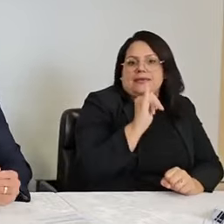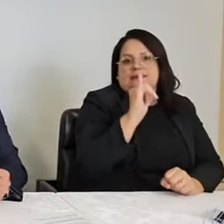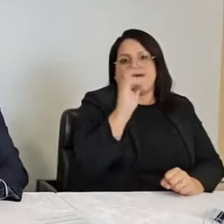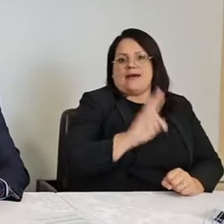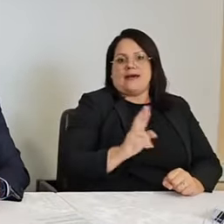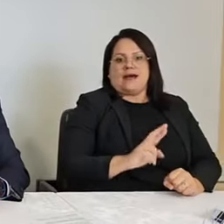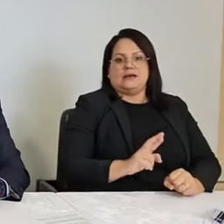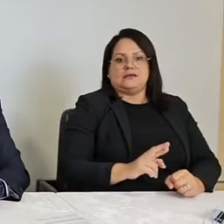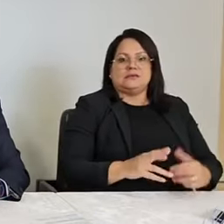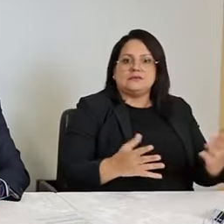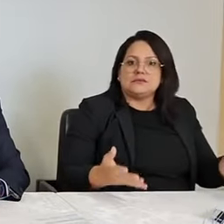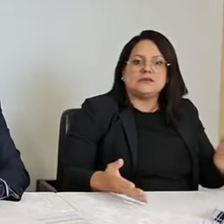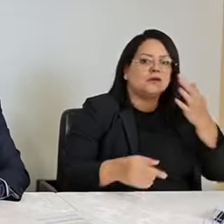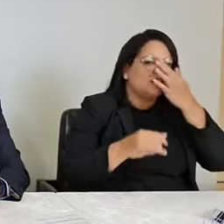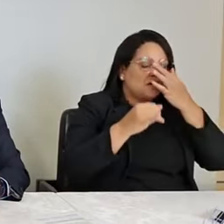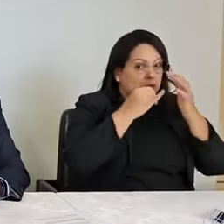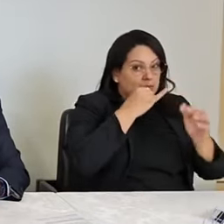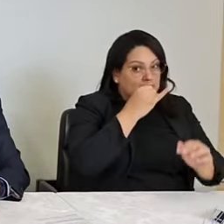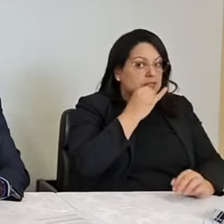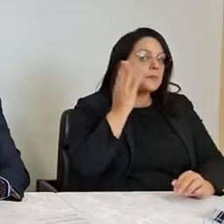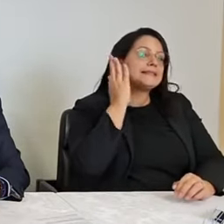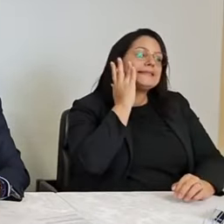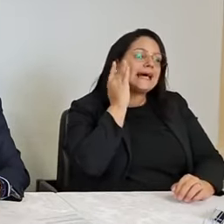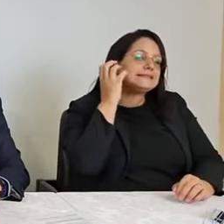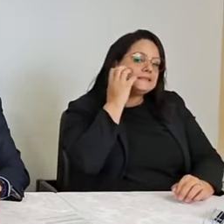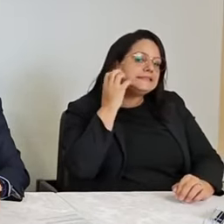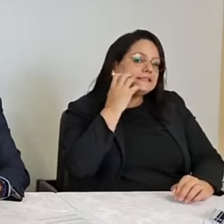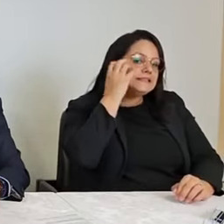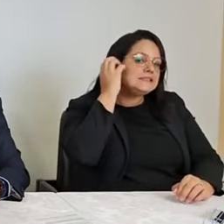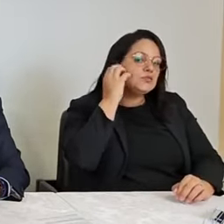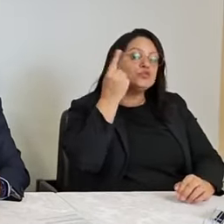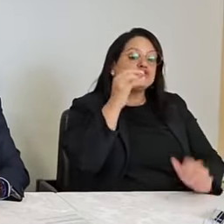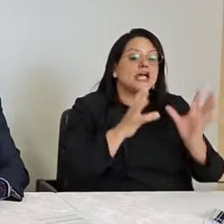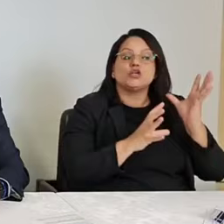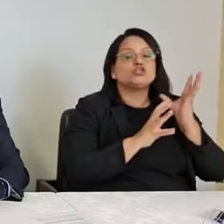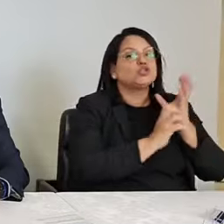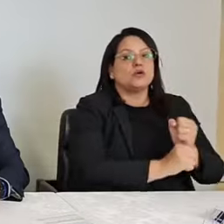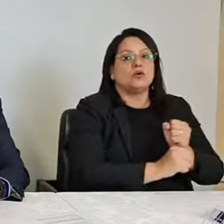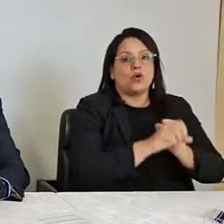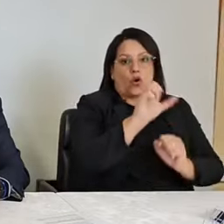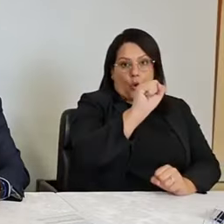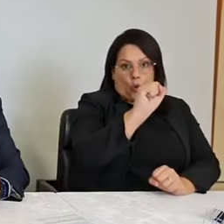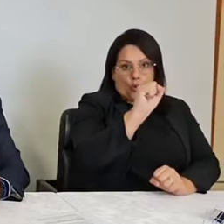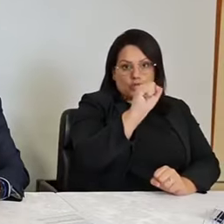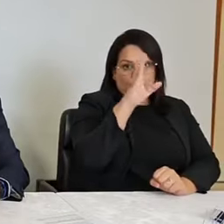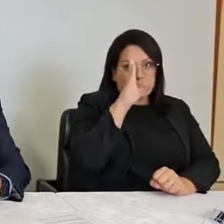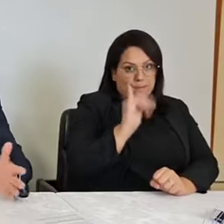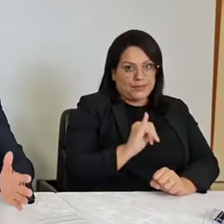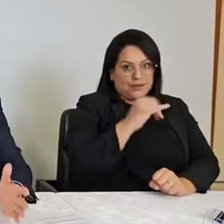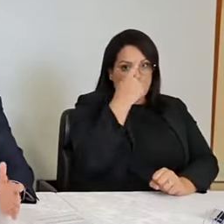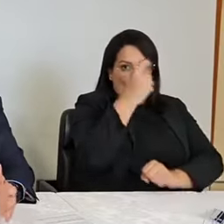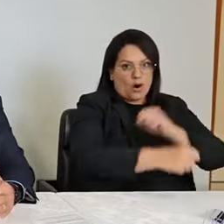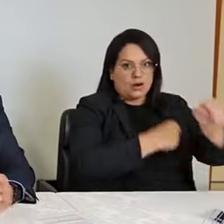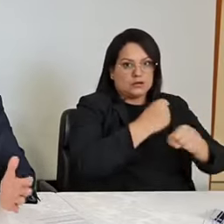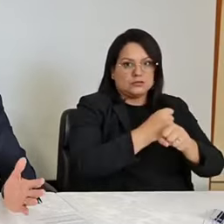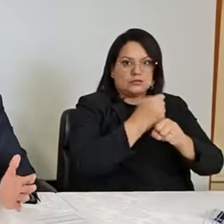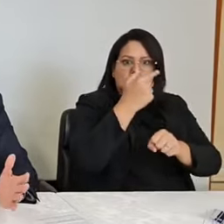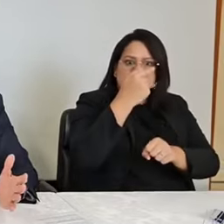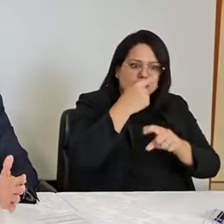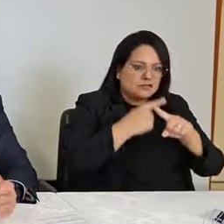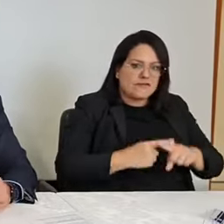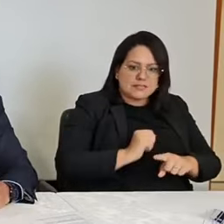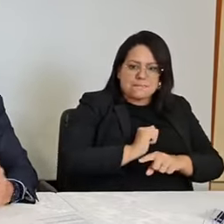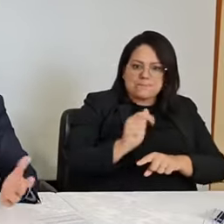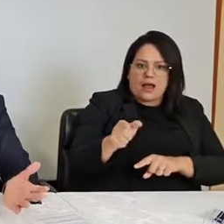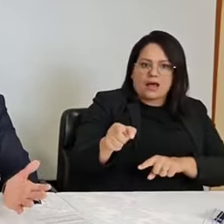Você vê, o orçamento do Tarcísio está na casa de 8 bilhões por ano. Então, é 7,5 vezes o orçamento do Tarcísio, que faz